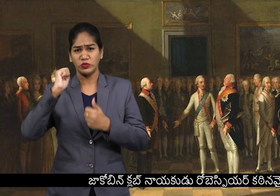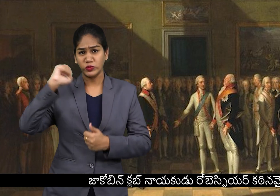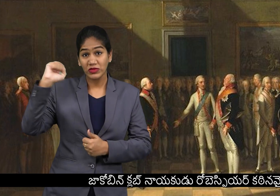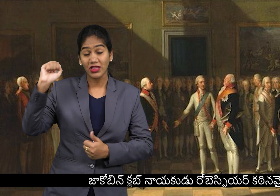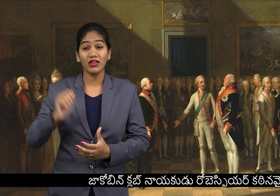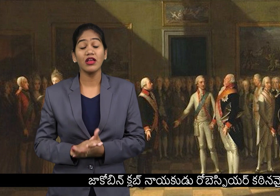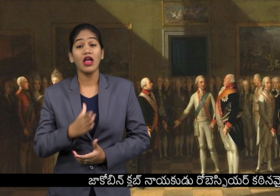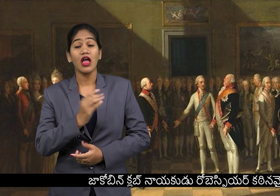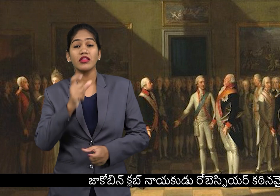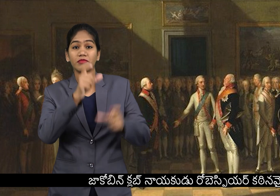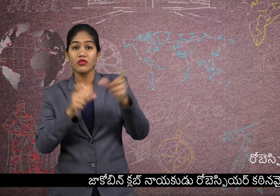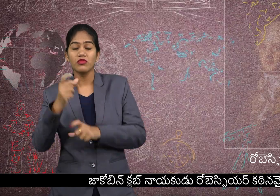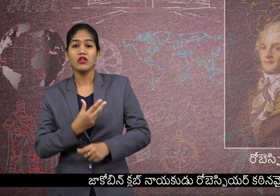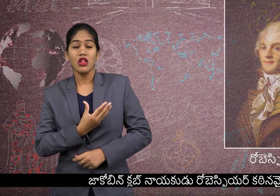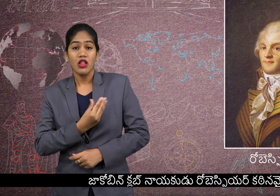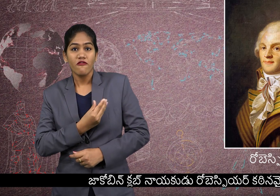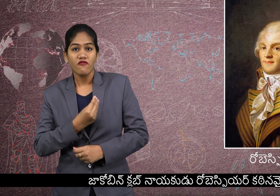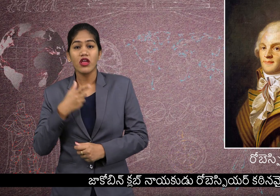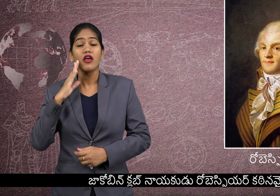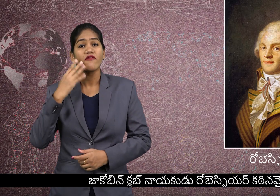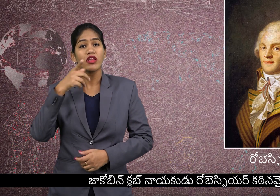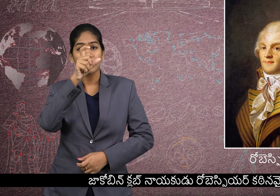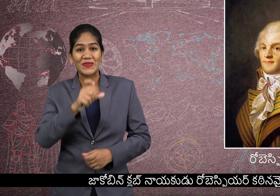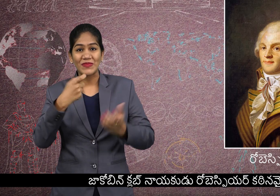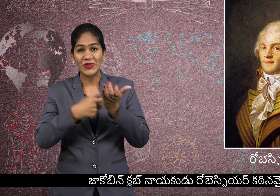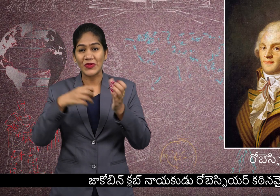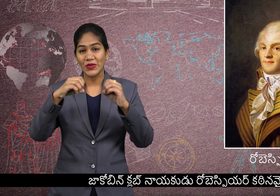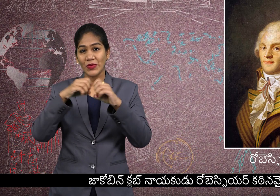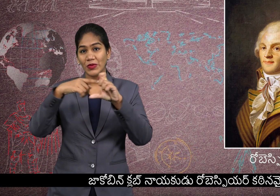జాకోబిన్ క్లబ్ నాయకుడు రోబోస్పియర్ కఠినమైన